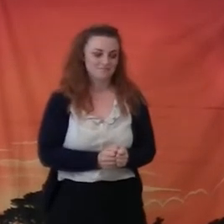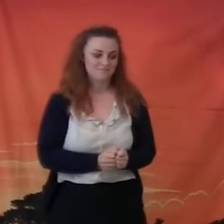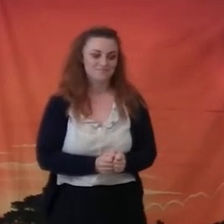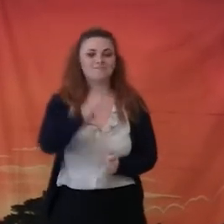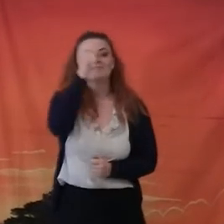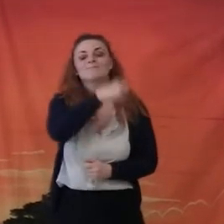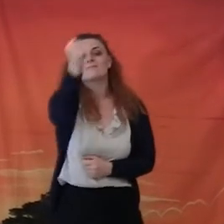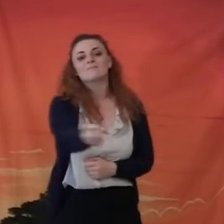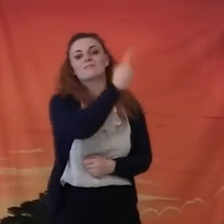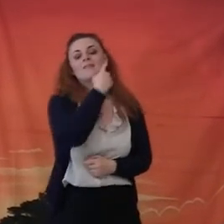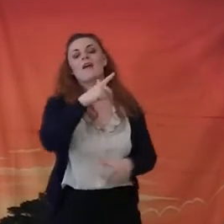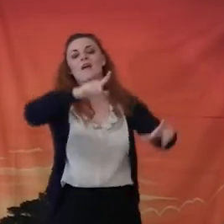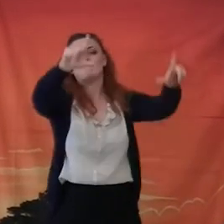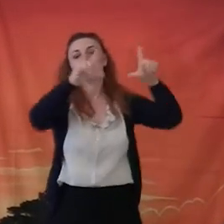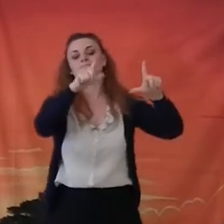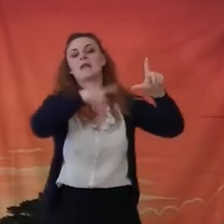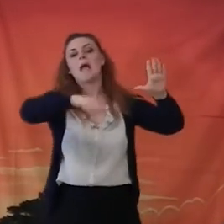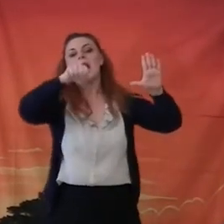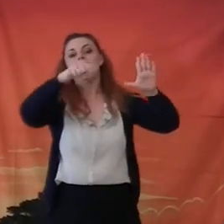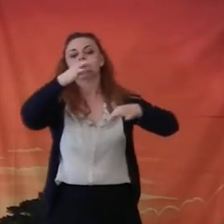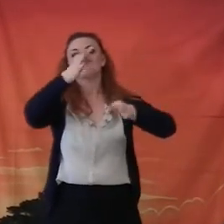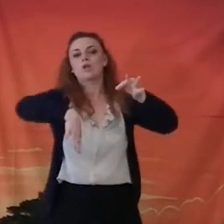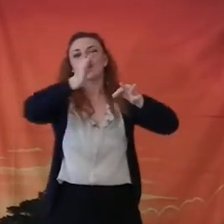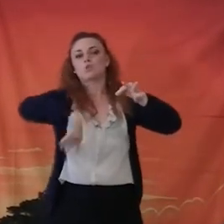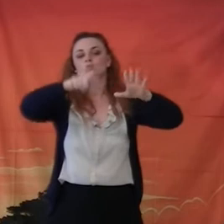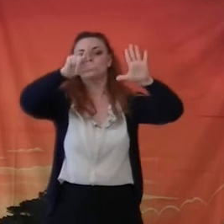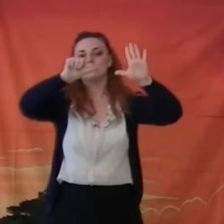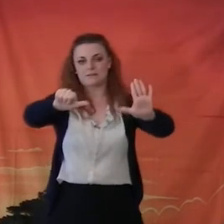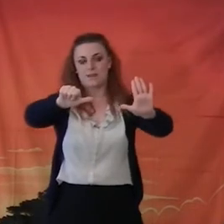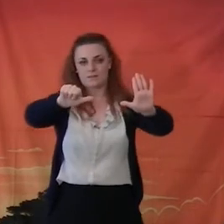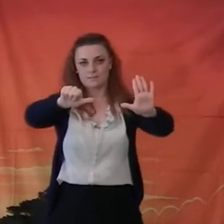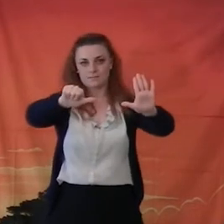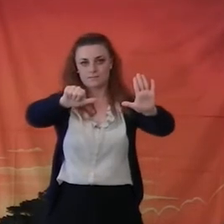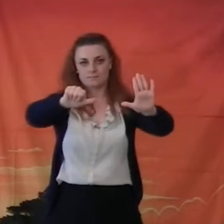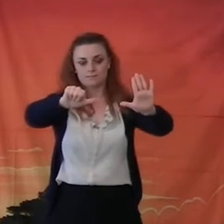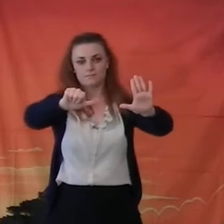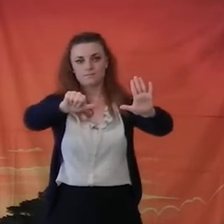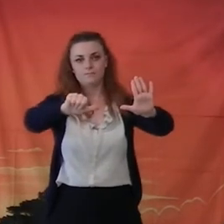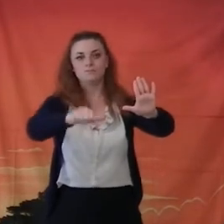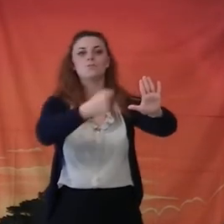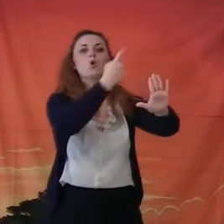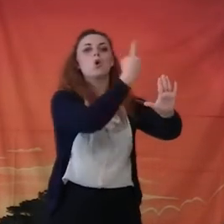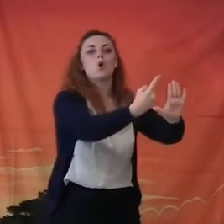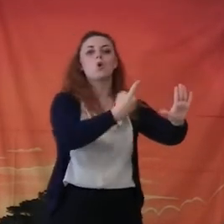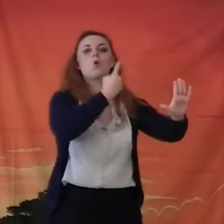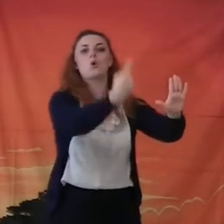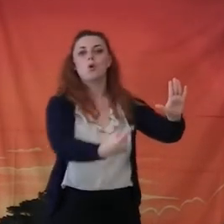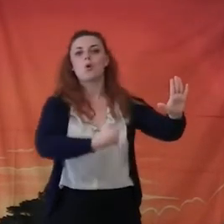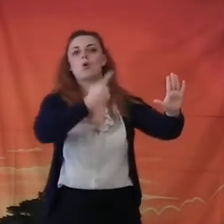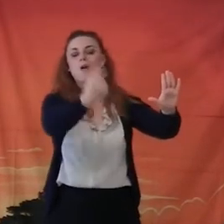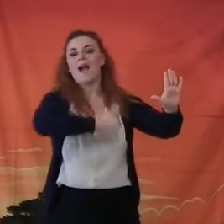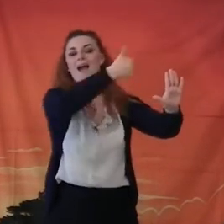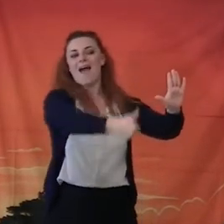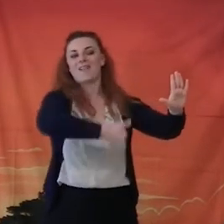Questo è un filmato di 6 minuti e io lo dico sempre, un minuto per ogni anno, quindi